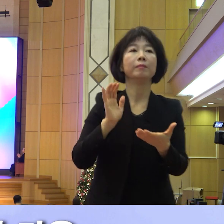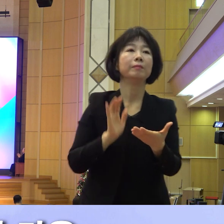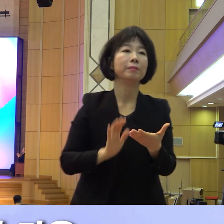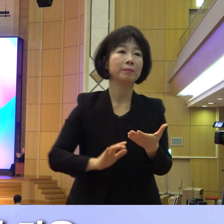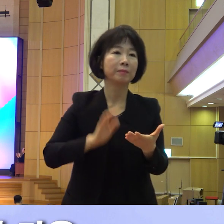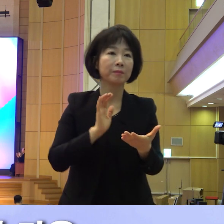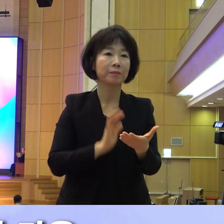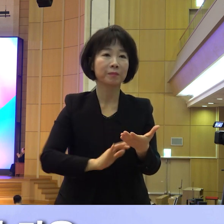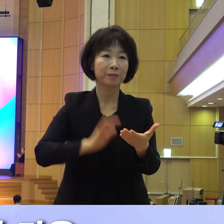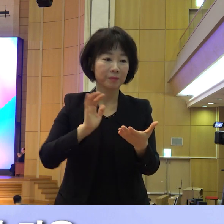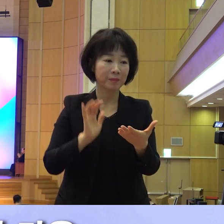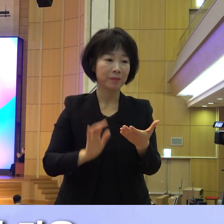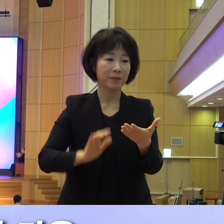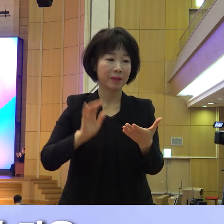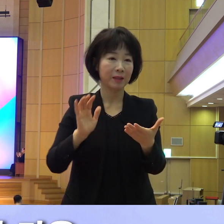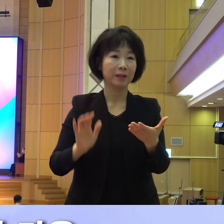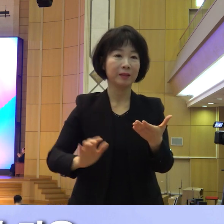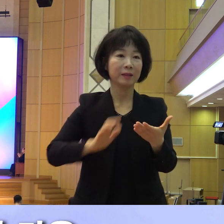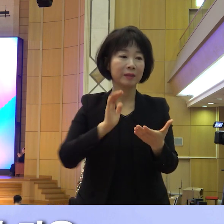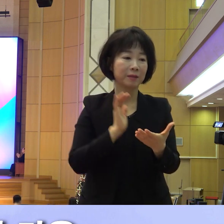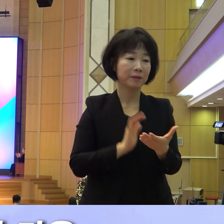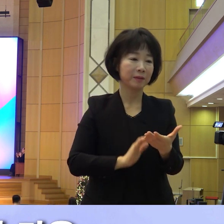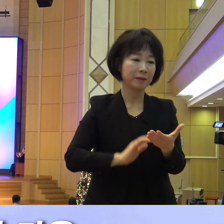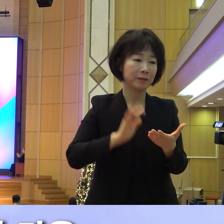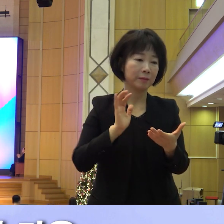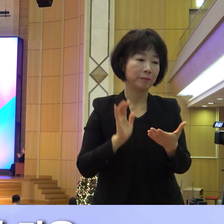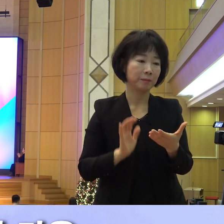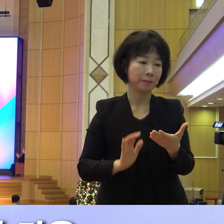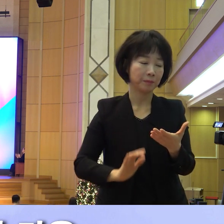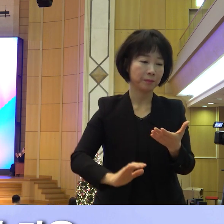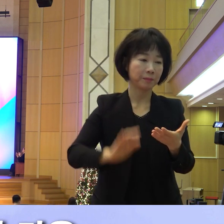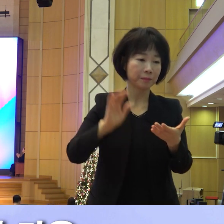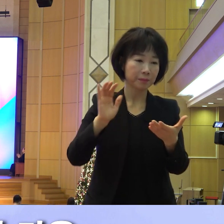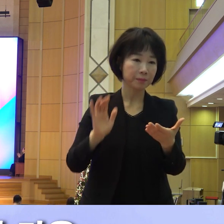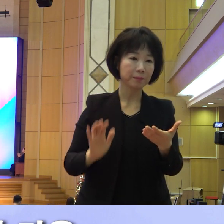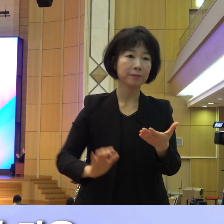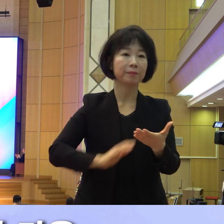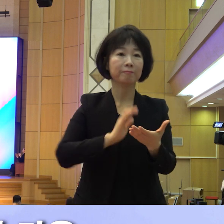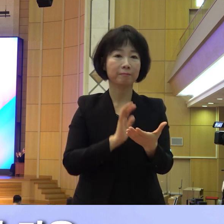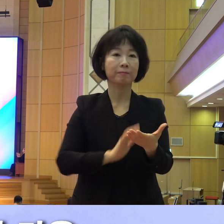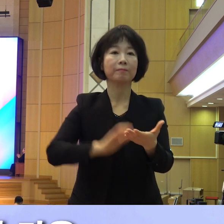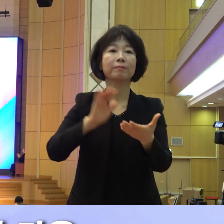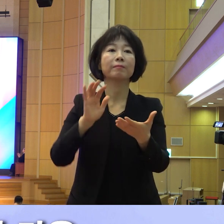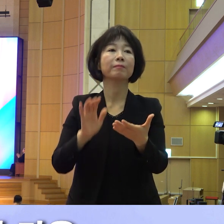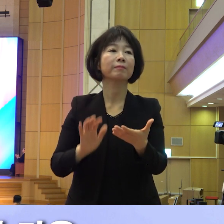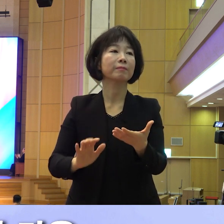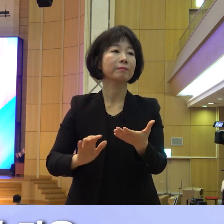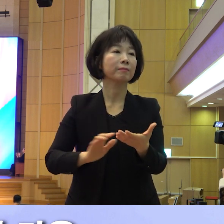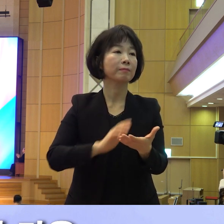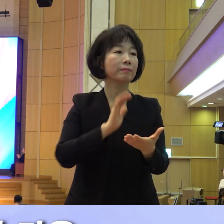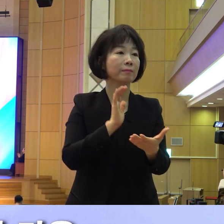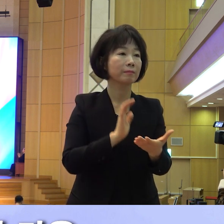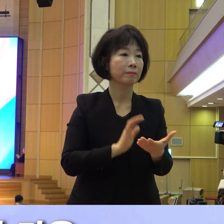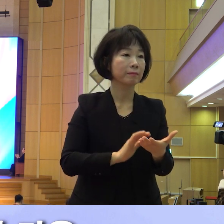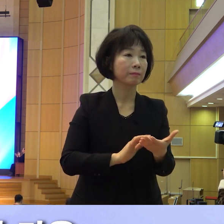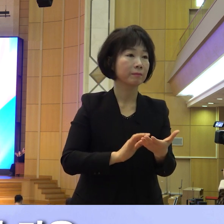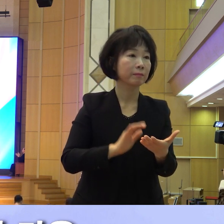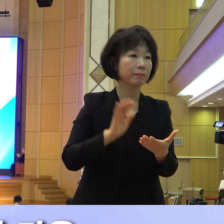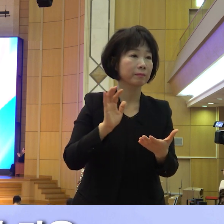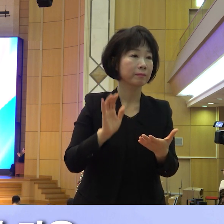2023년도에 들으셨던 말씀을 생각하시면서 한 번 더 주님을 찬양하시겠습니다. 옛날